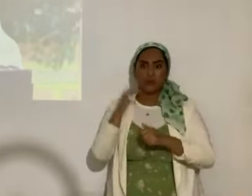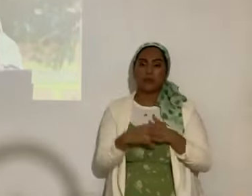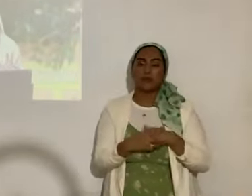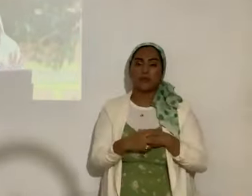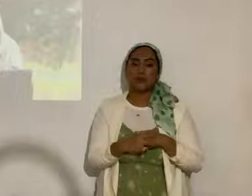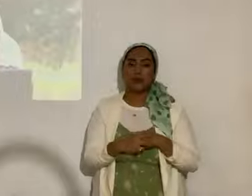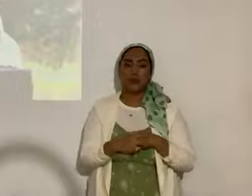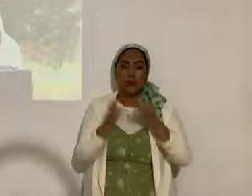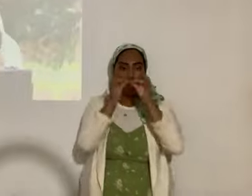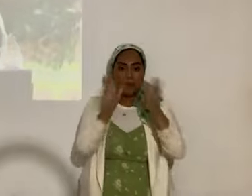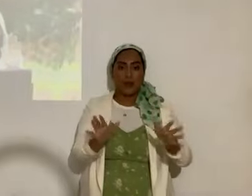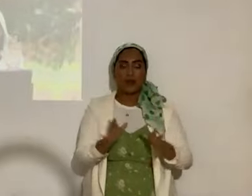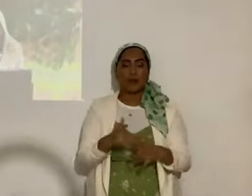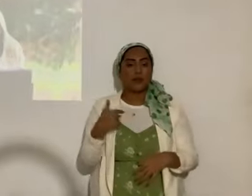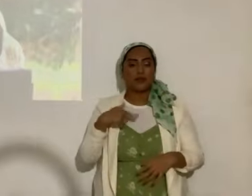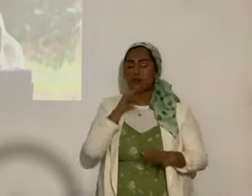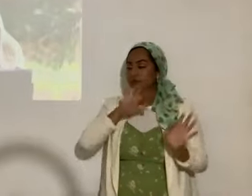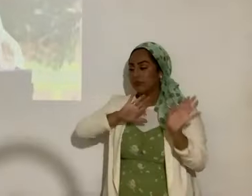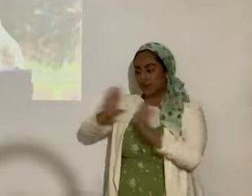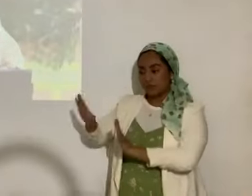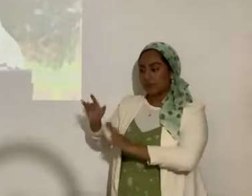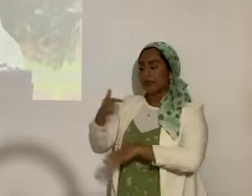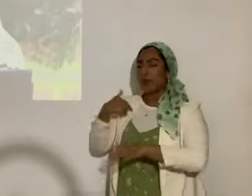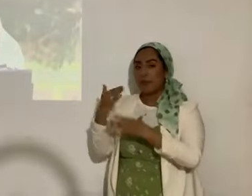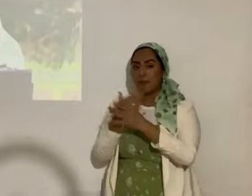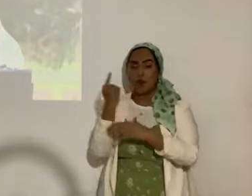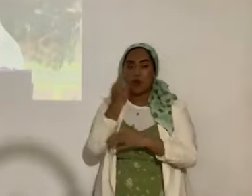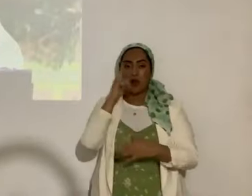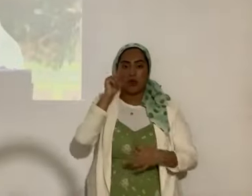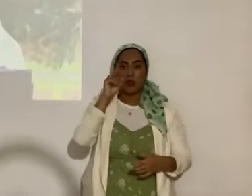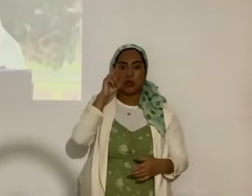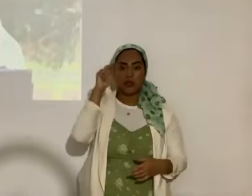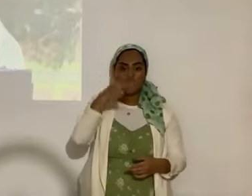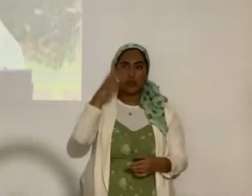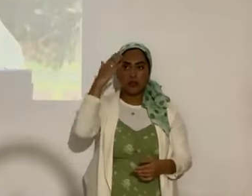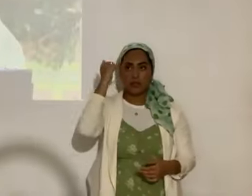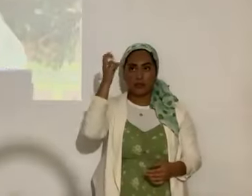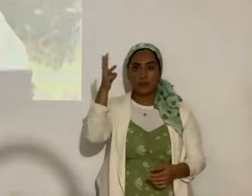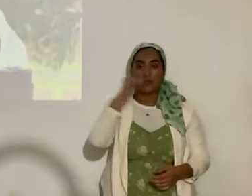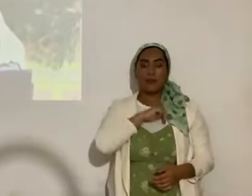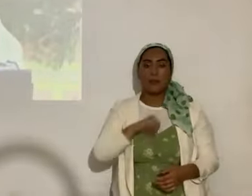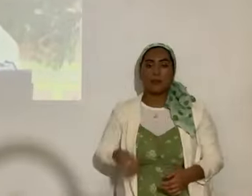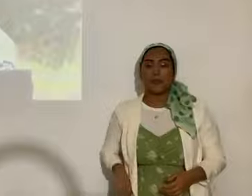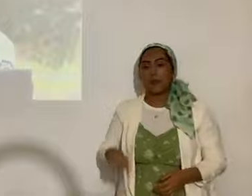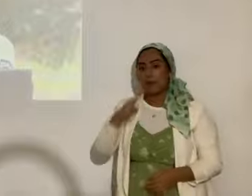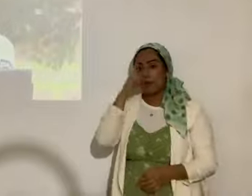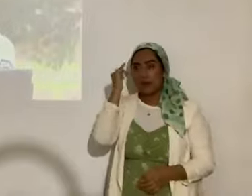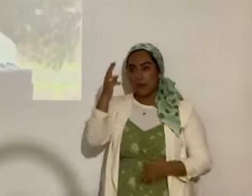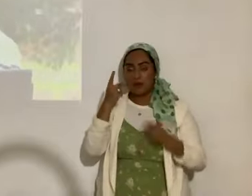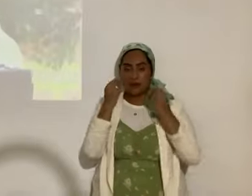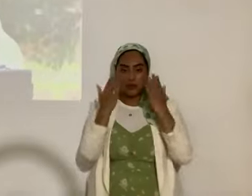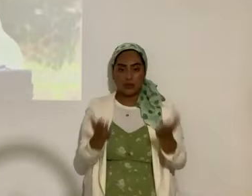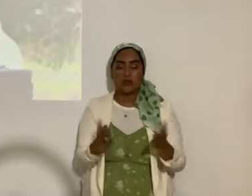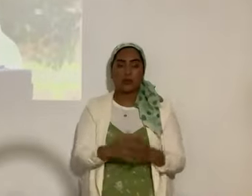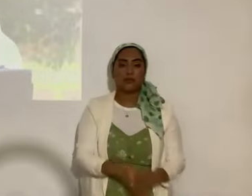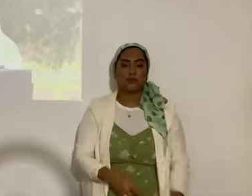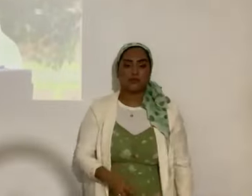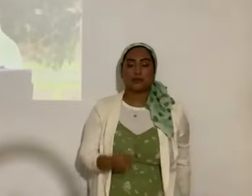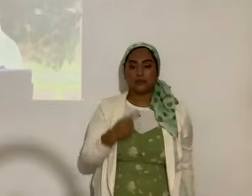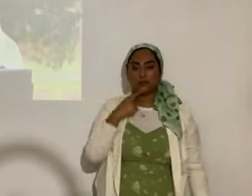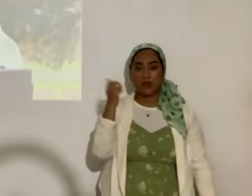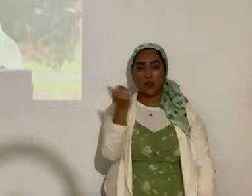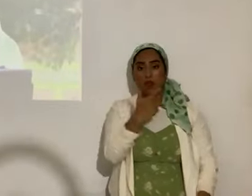no decimos no no me interesa yo voy a compartir la torá de yahshua porque Yahweh hará la obra dice que